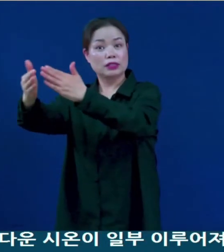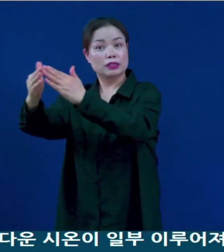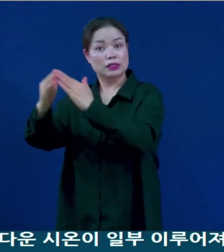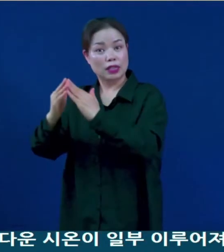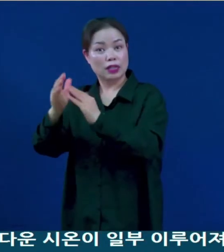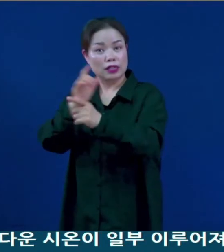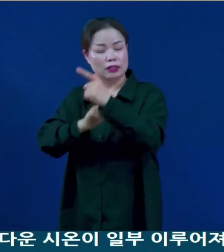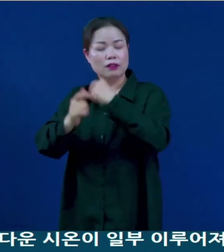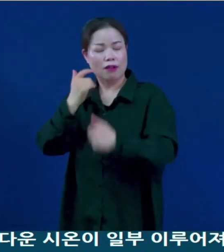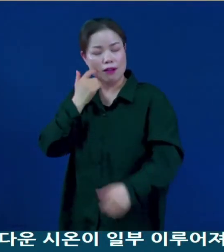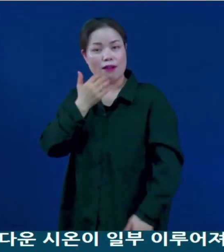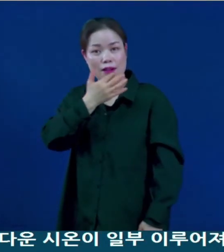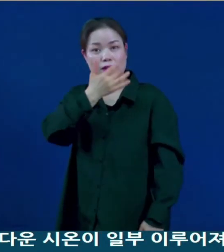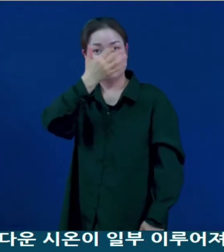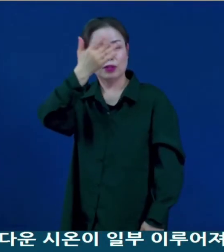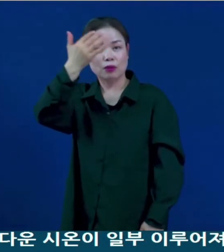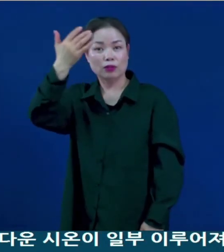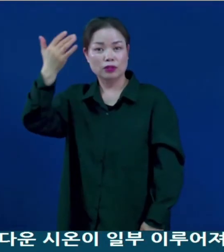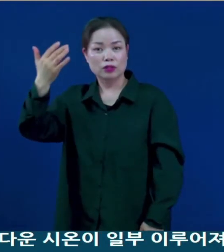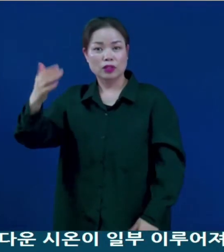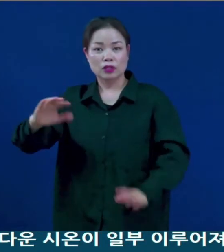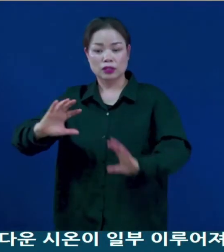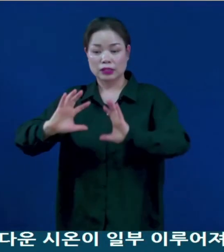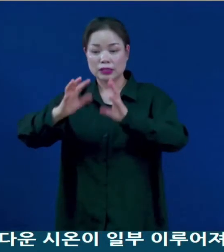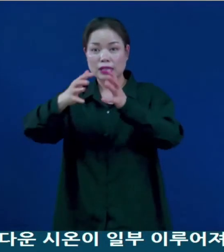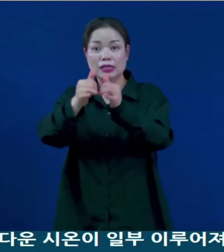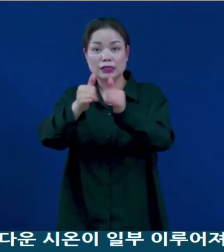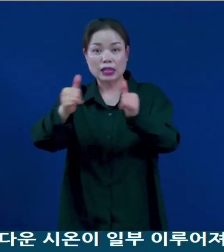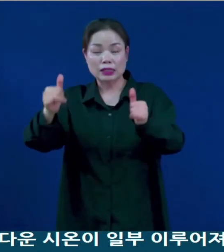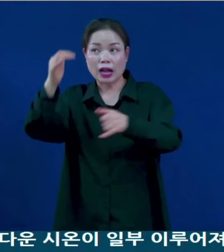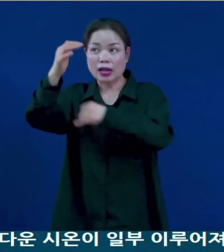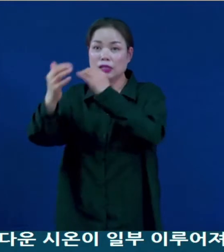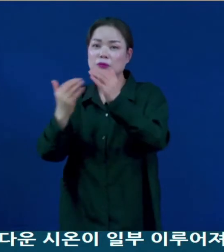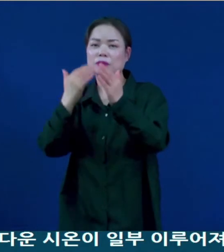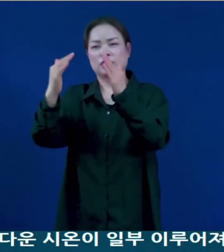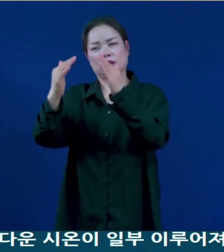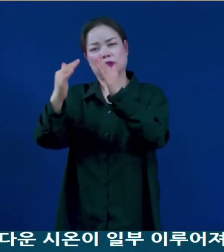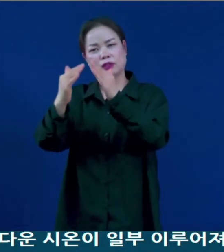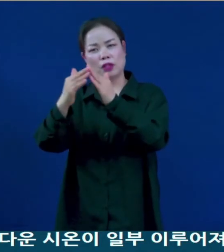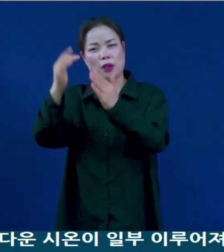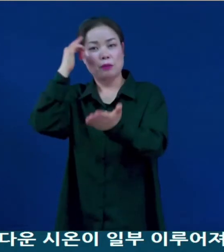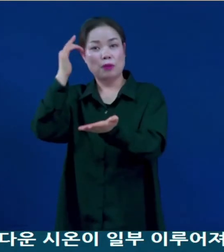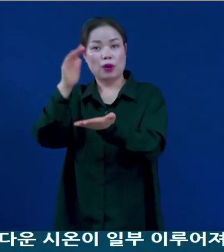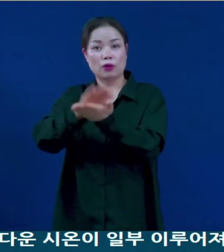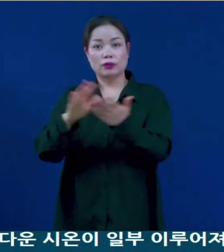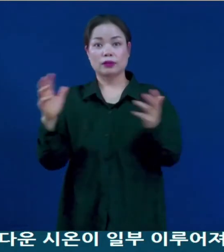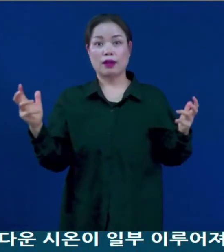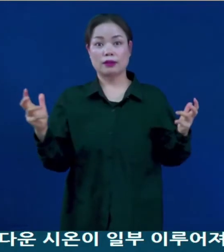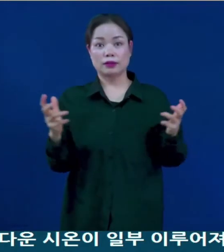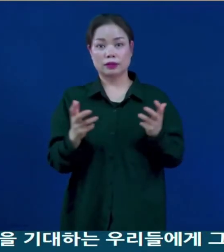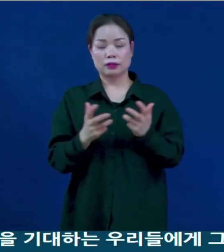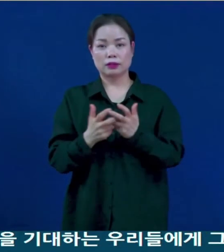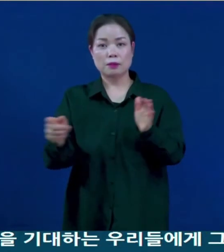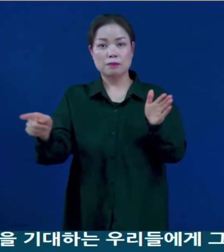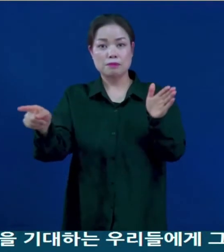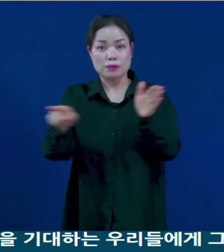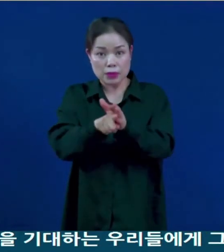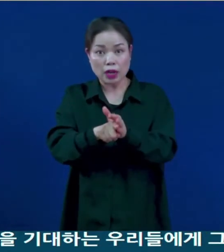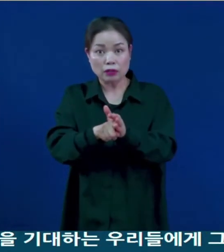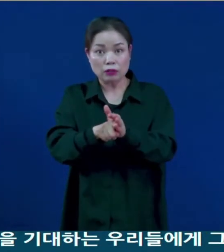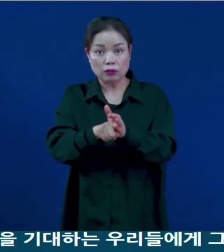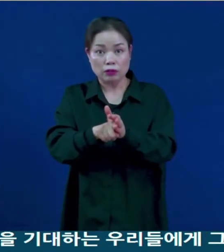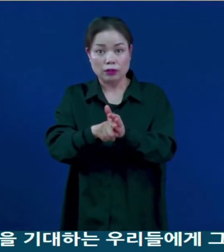더 아름다워져서 온 세상이 하나님의 성전이 된 평화로 가득할 것을 믿으라는